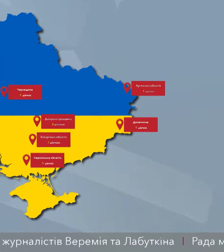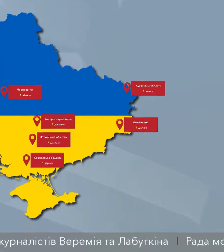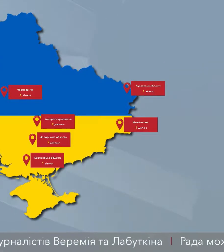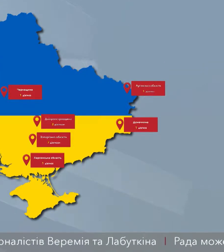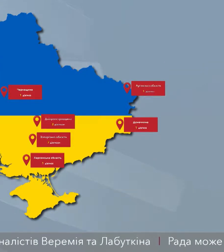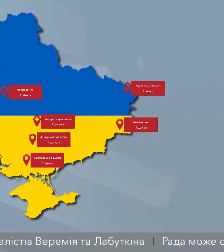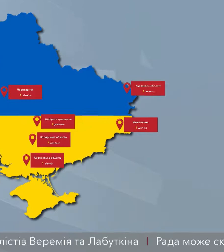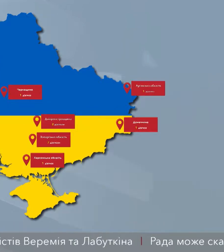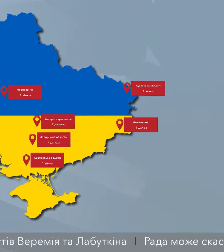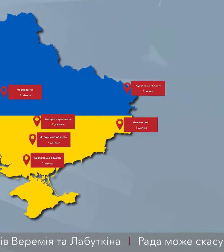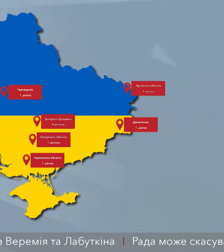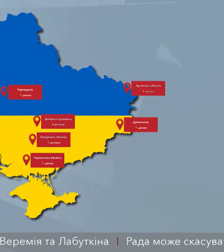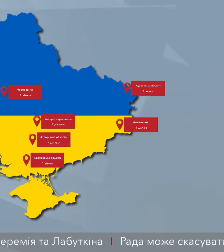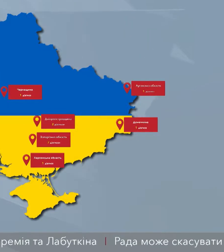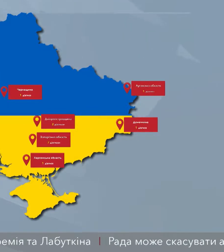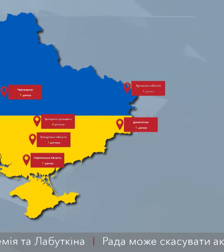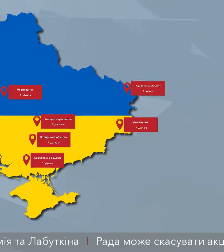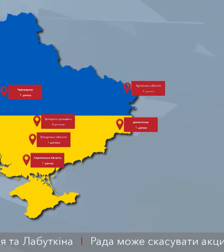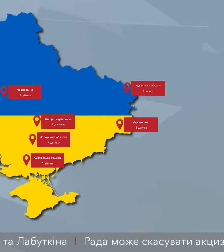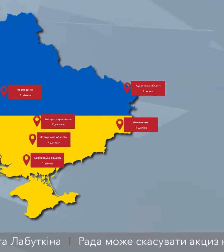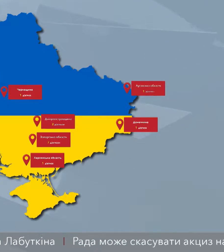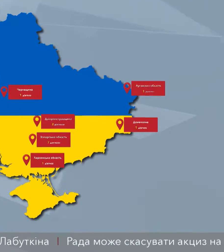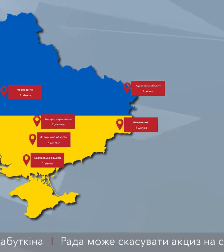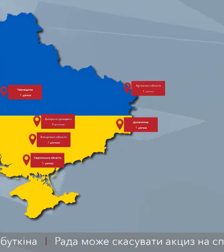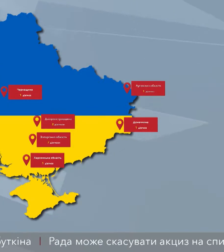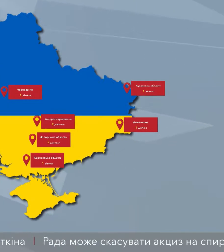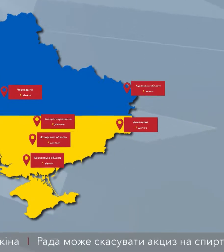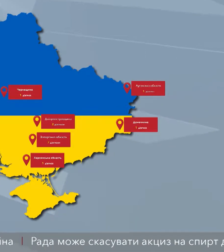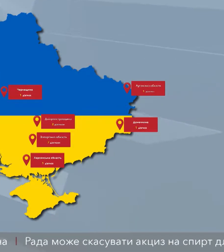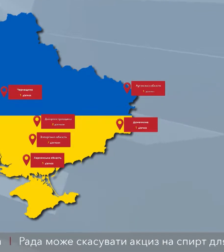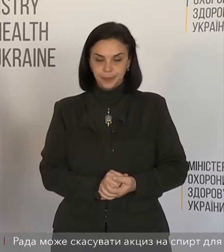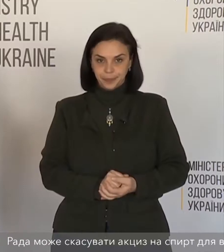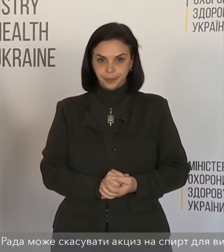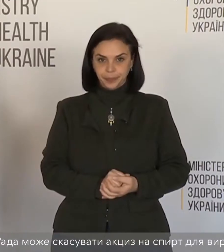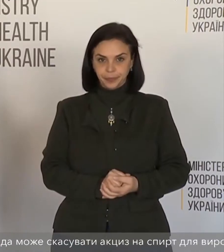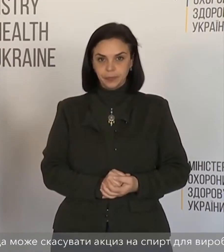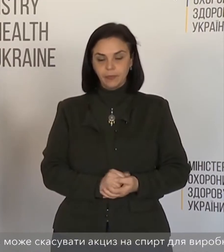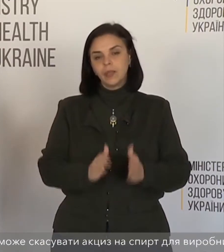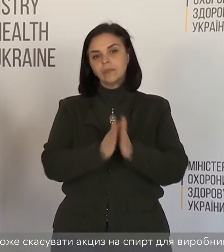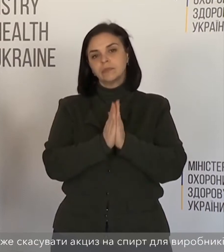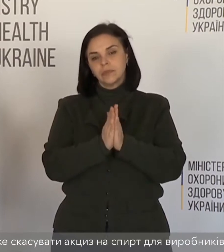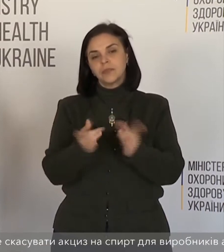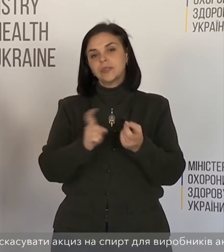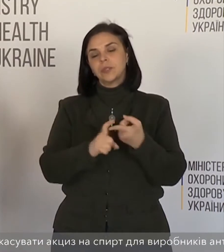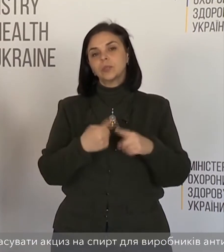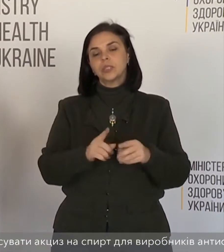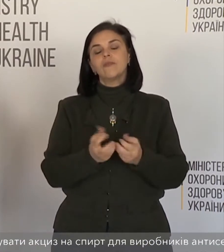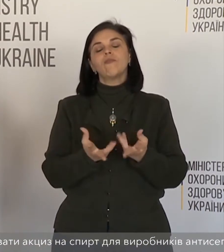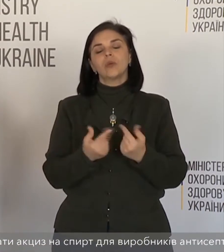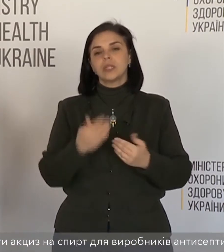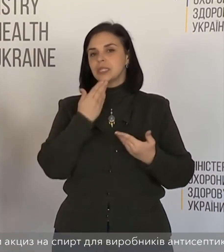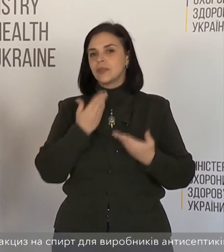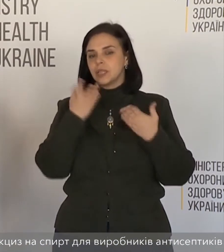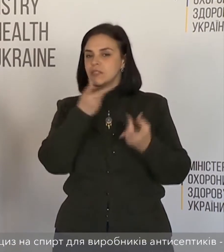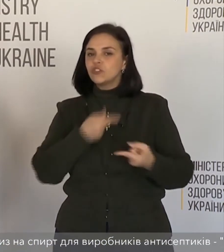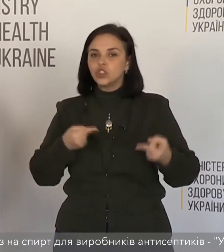Станом на ранок в Україні офіційно підтверджено 156 випадків. У зв'язку з цим вкотре звертатися